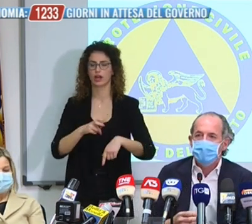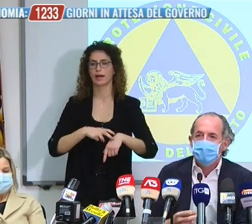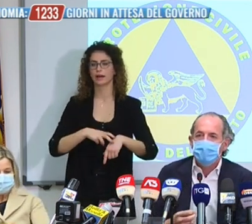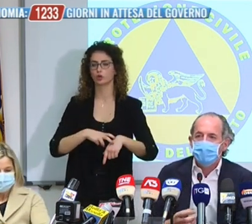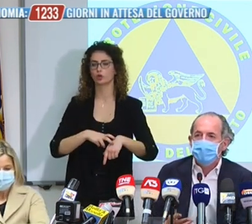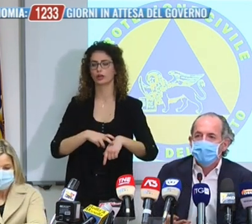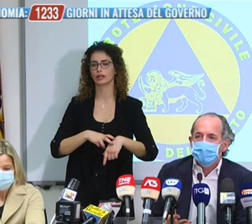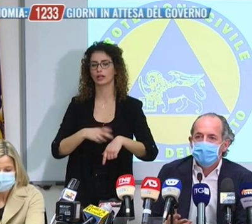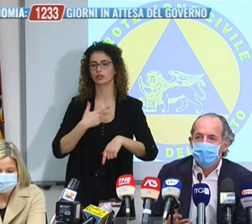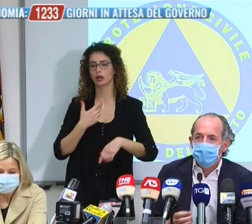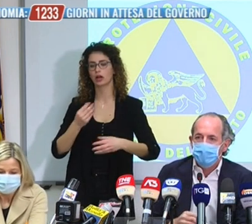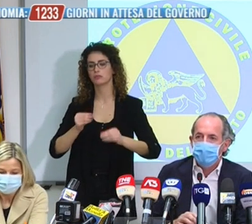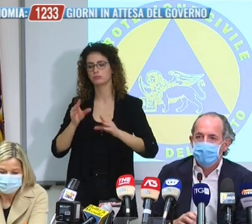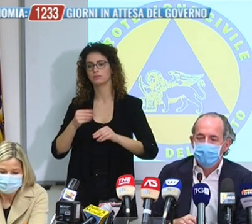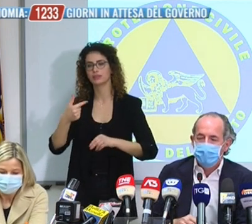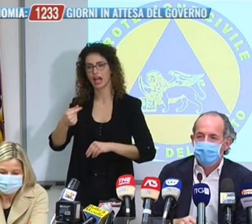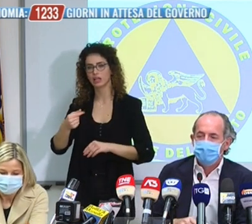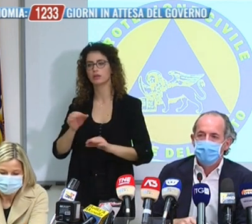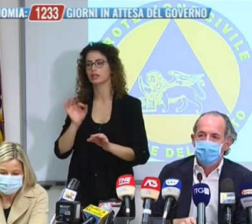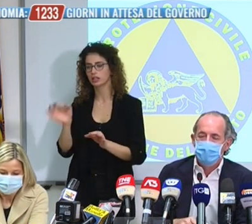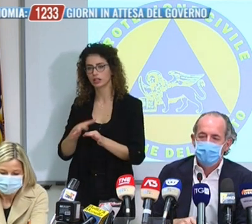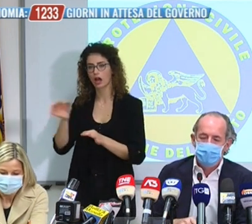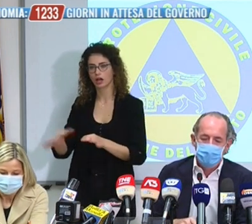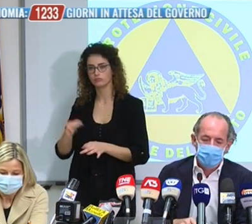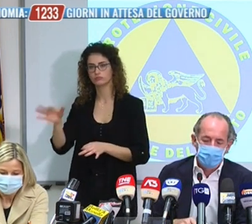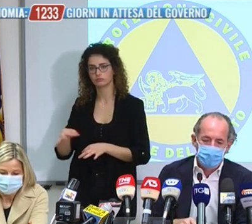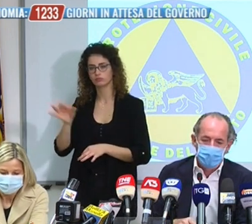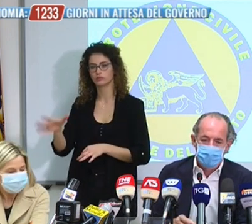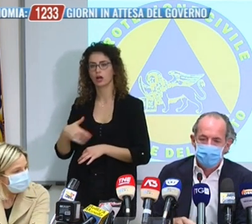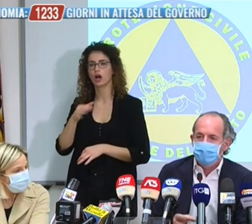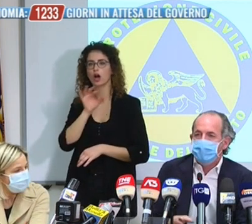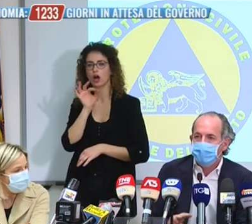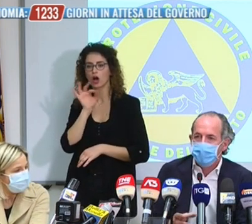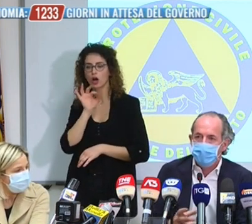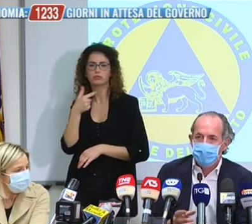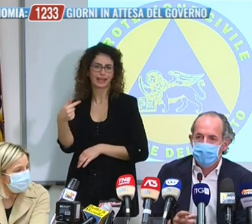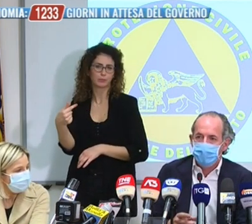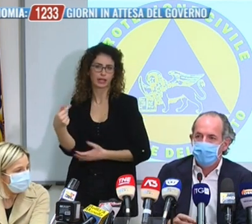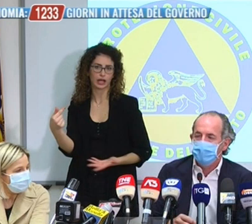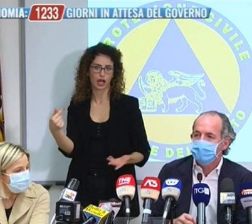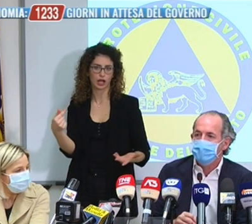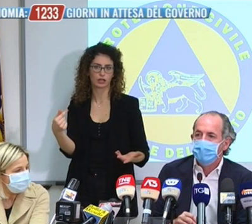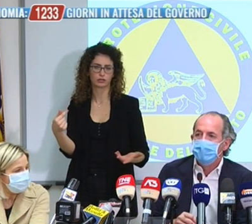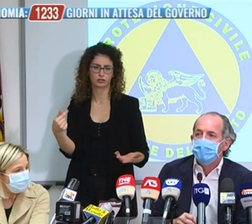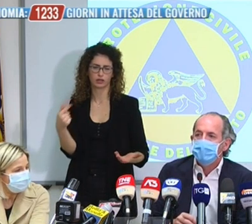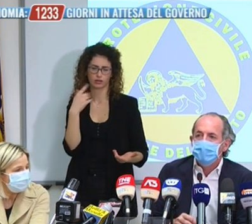a decidere di dare paracetamolo, dare diciamo la tachipirina per